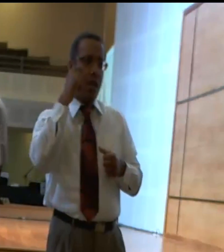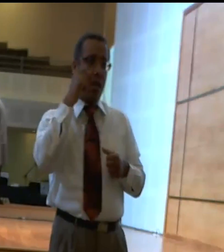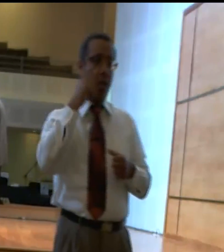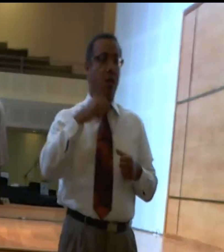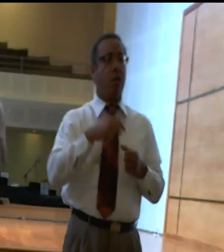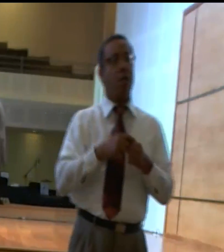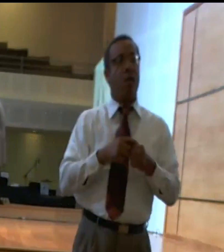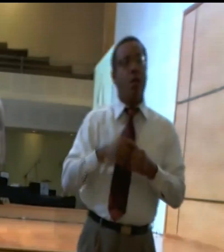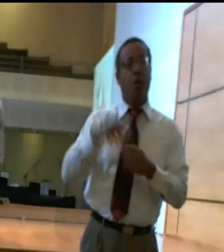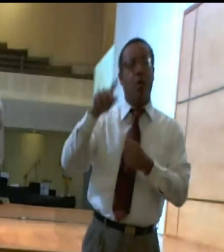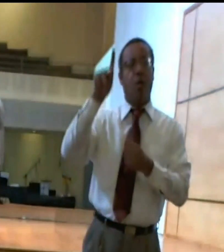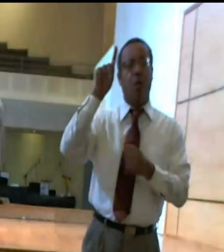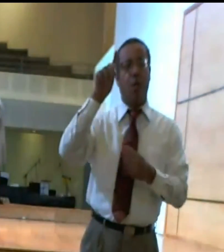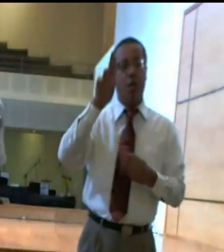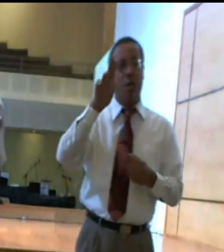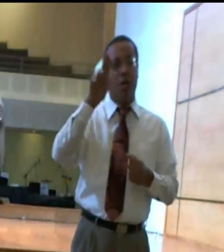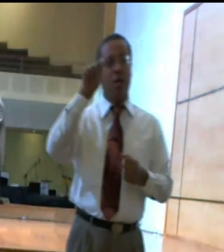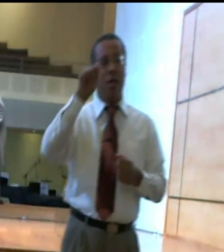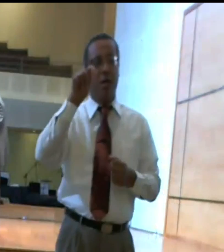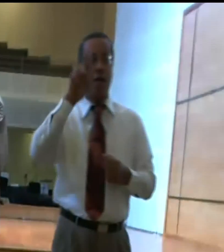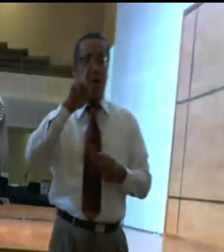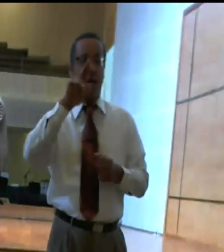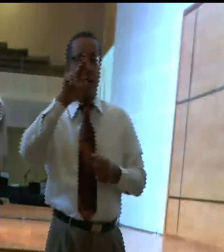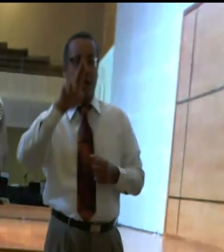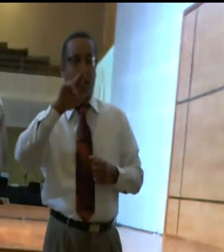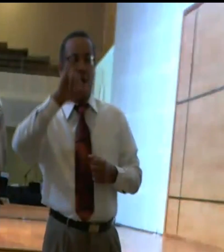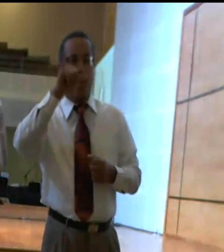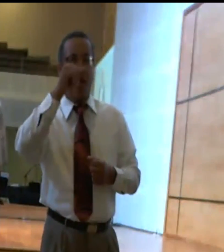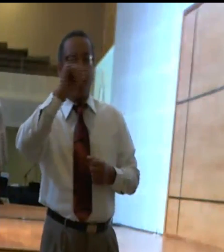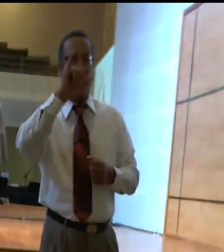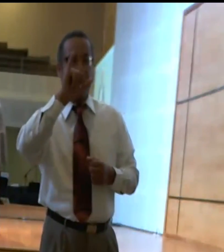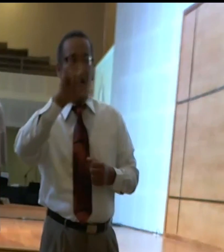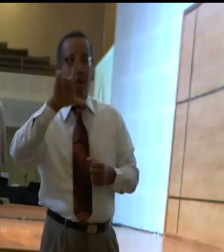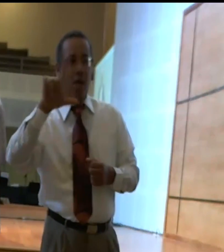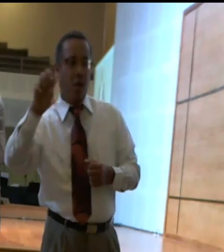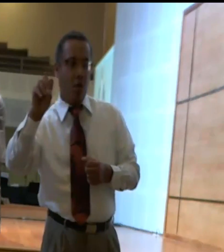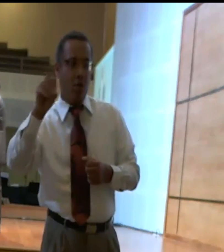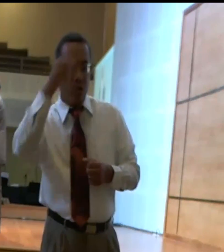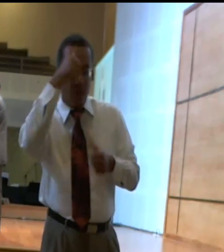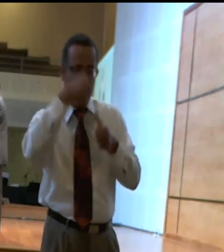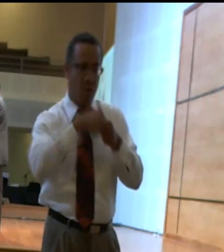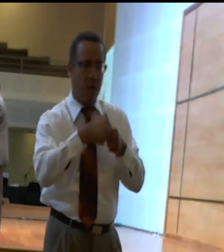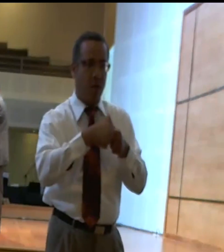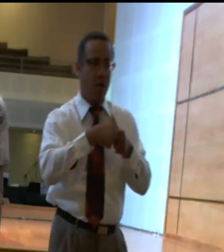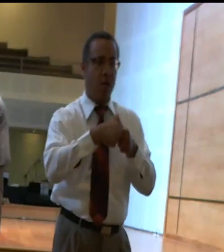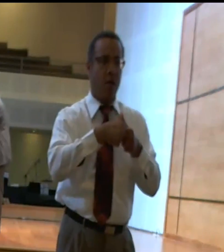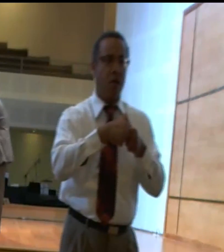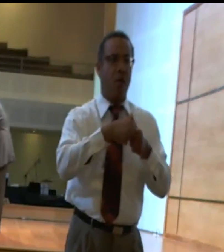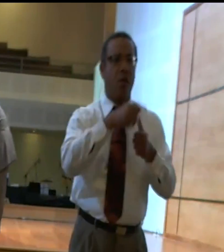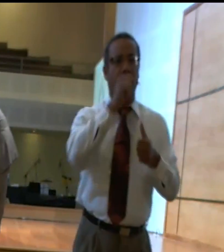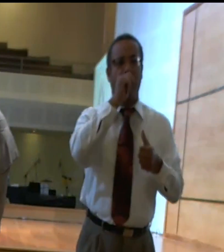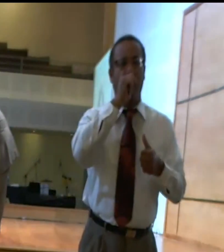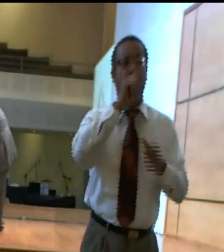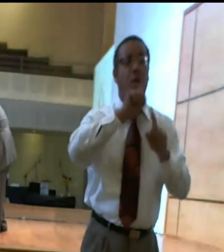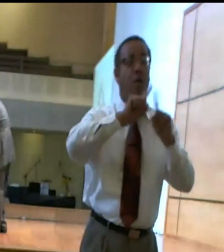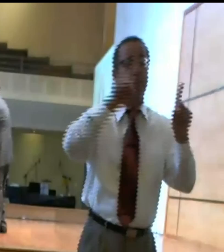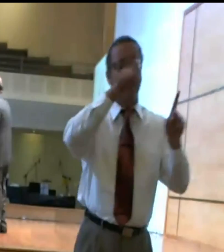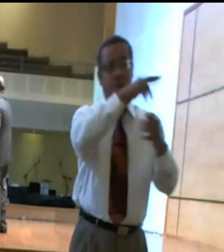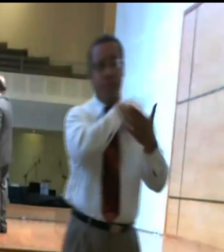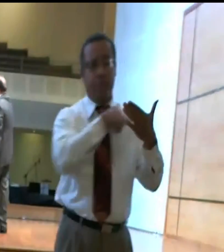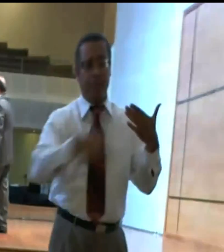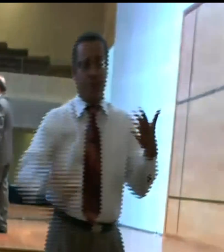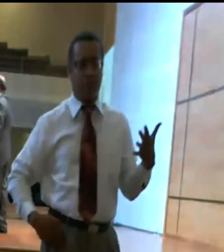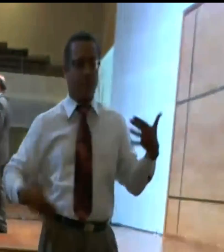de el generalísimo Rafael Leonidas Trujillo Molina. Ahora, el punto es que los reyes